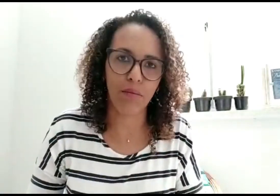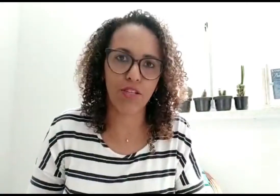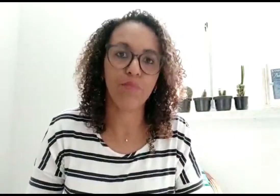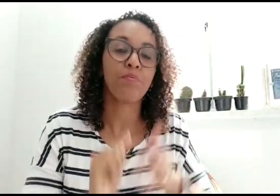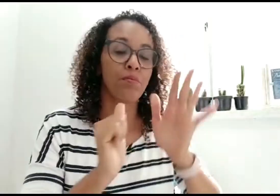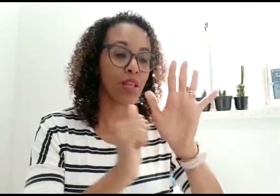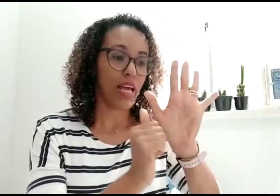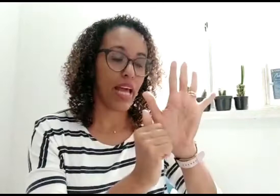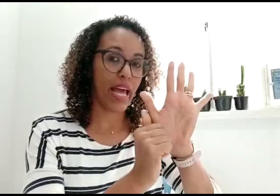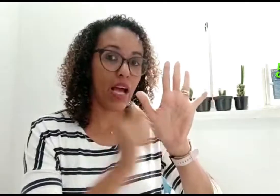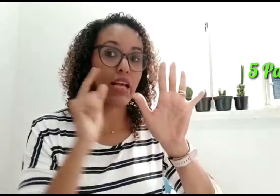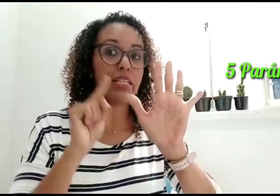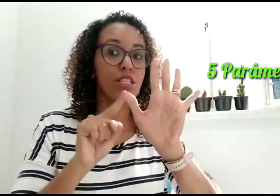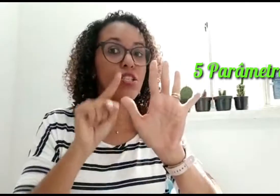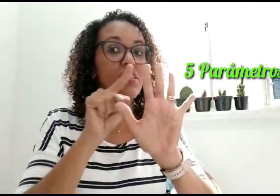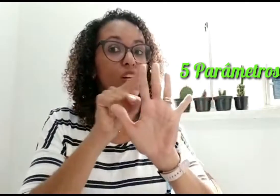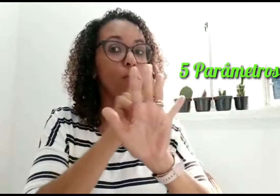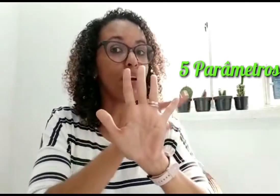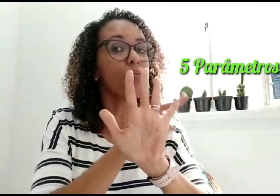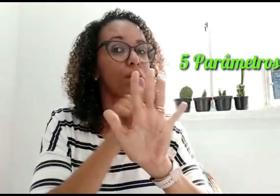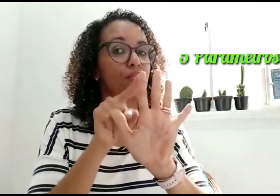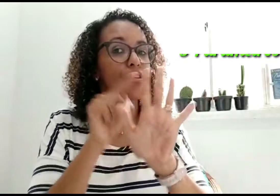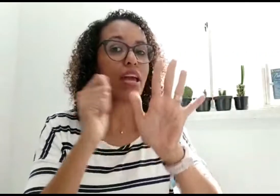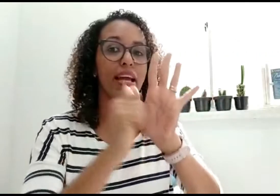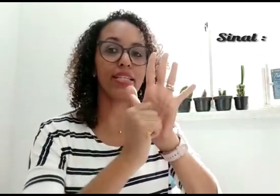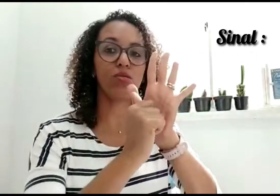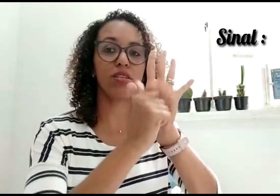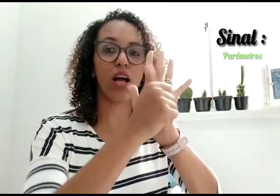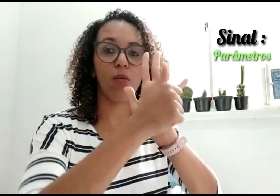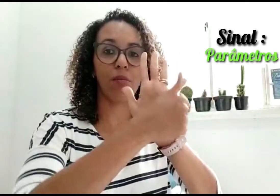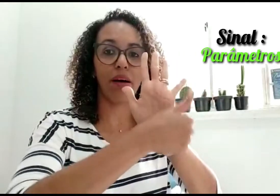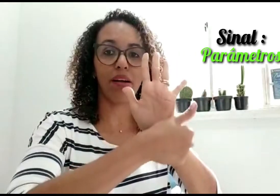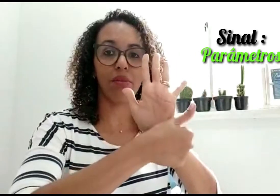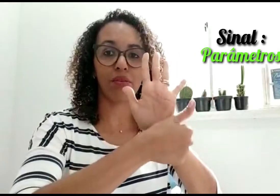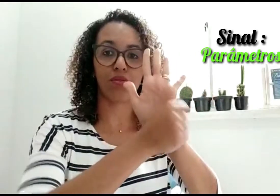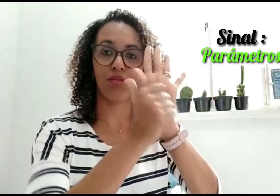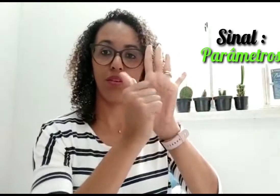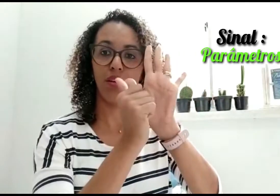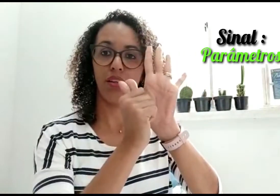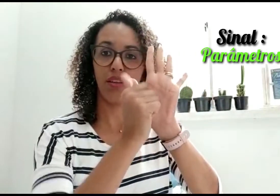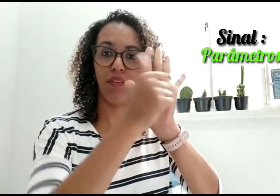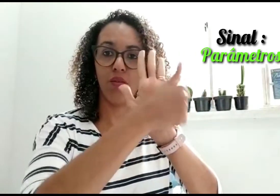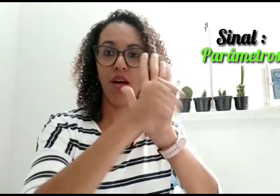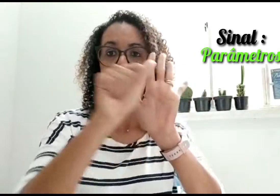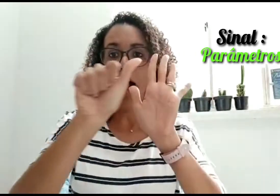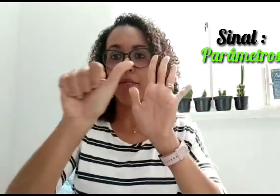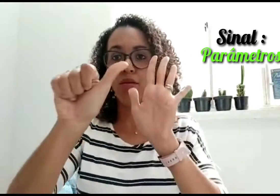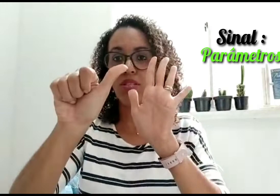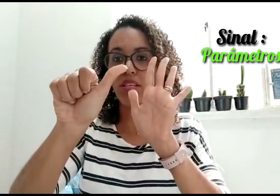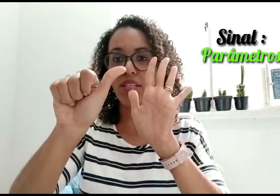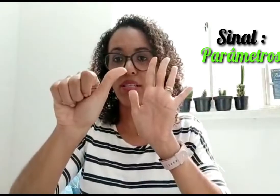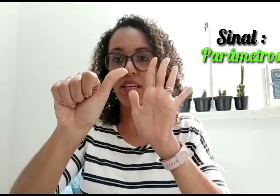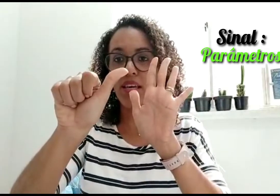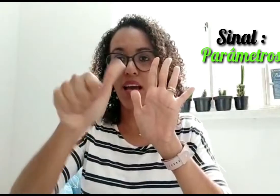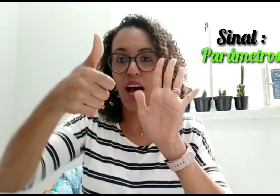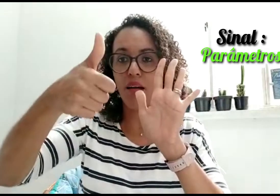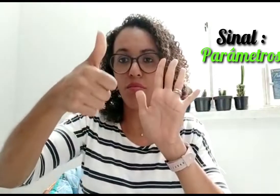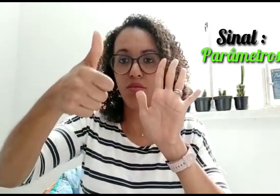Libras. Existem 5 parâmetros. Esse é o sinal para parâmetros. Tá vendo? A mãozinha assim, em A, mãozinha